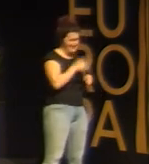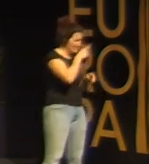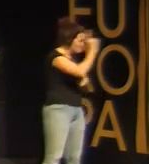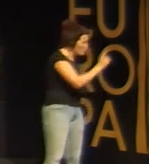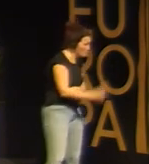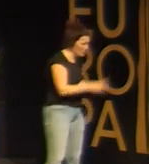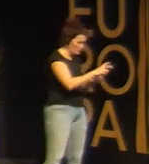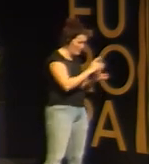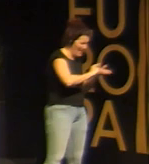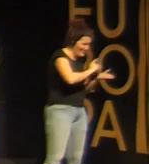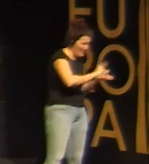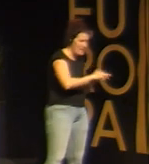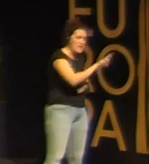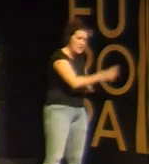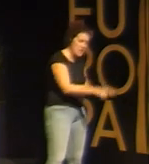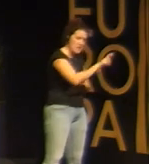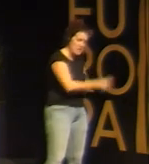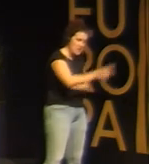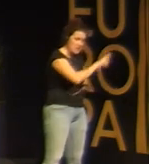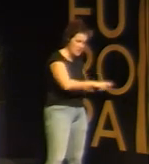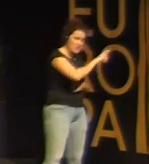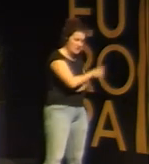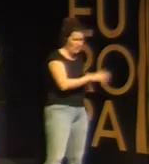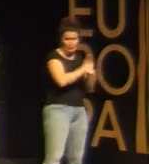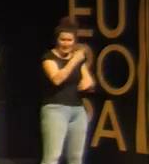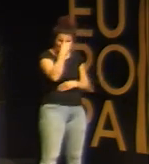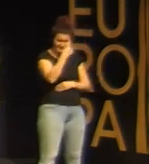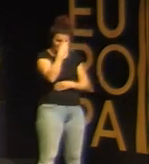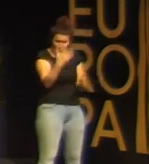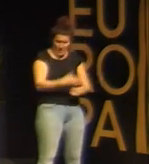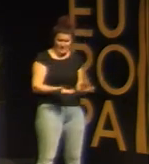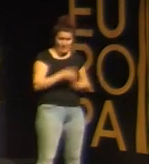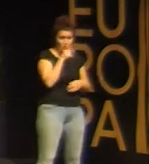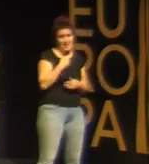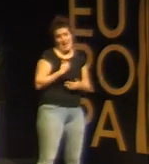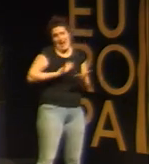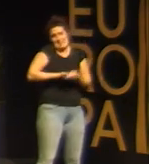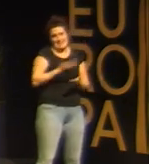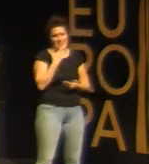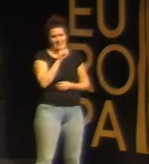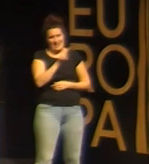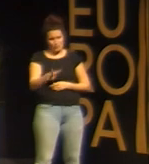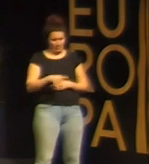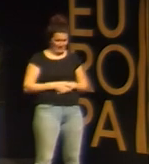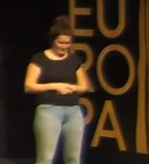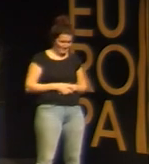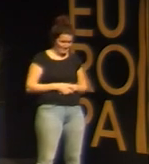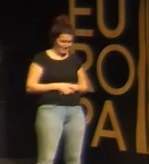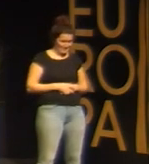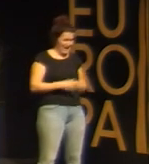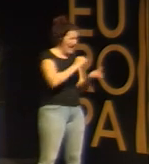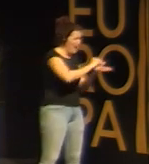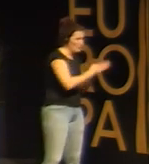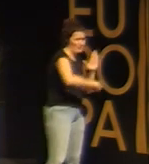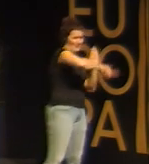prohibido en los deberes repetitivos fuera de sentido por lo menos hasta los 14 años donde vamos no apunten a